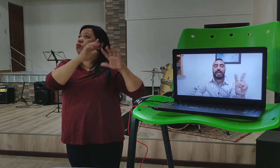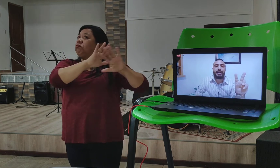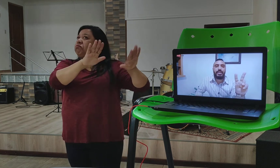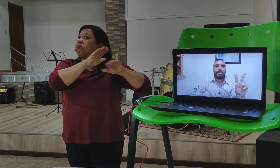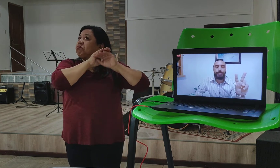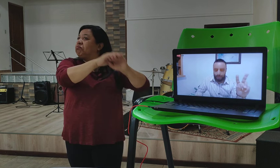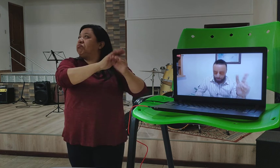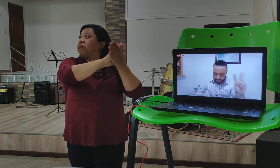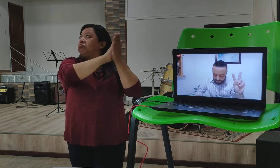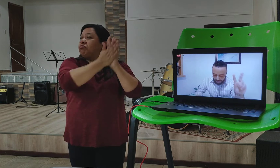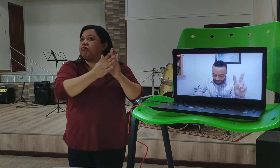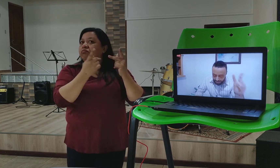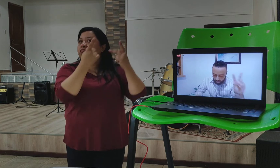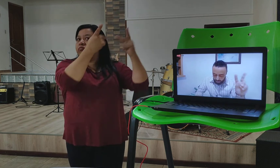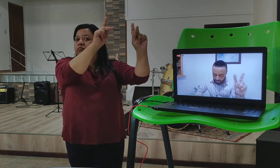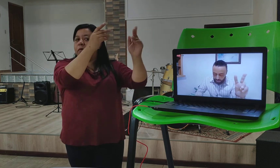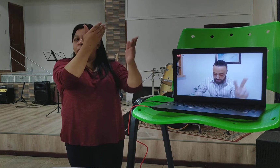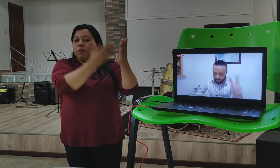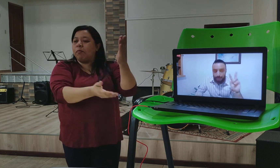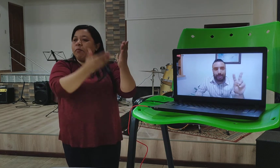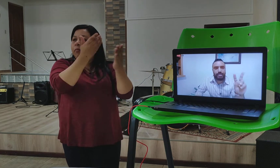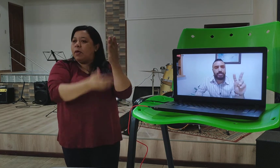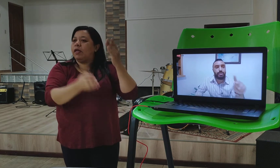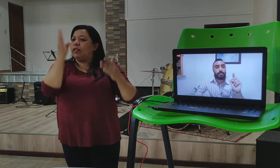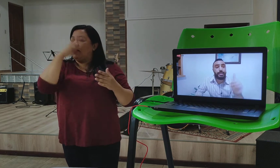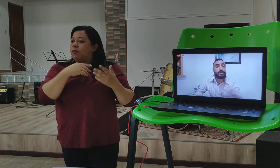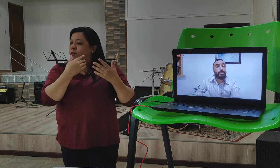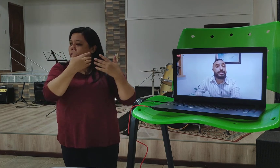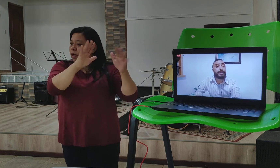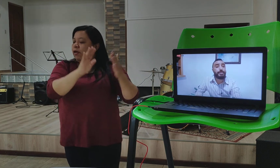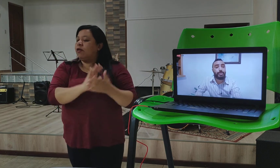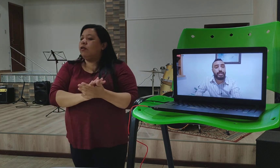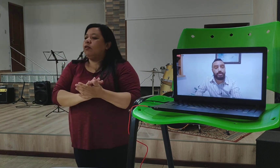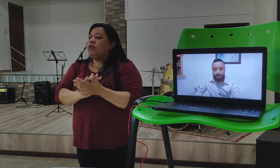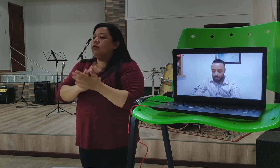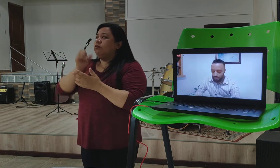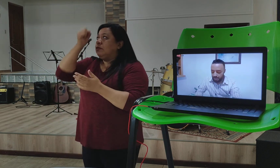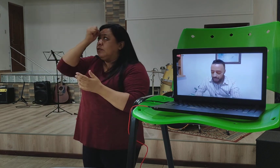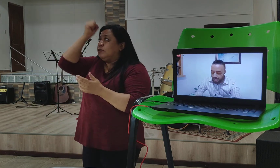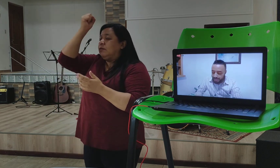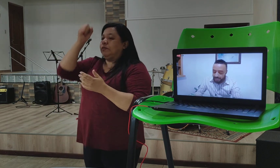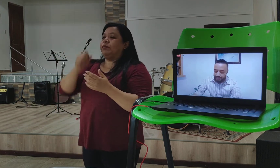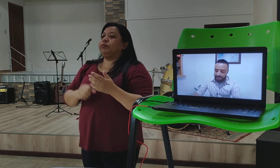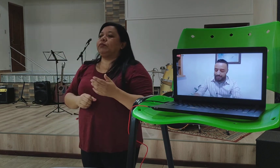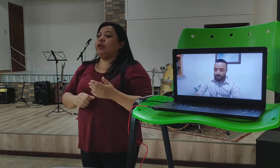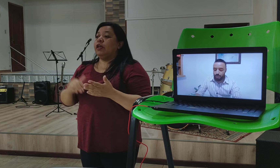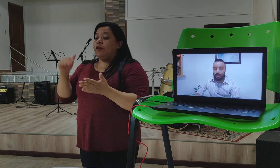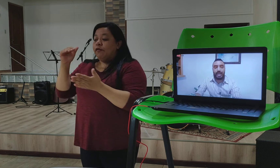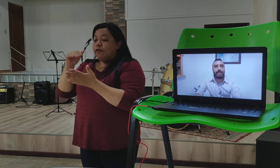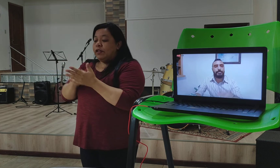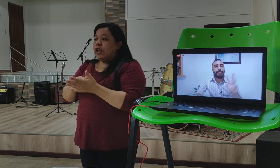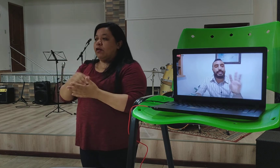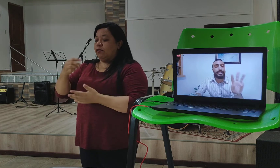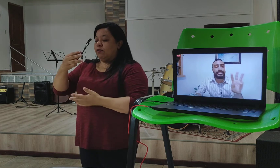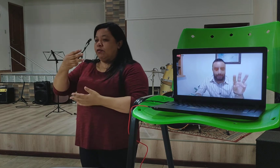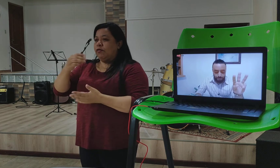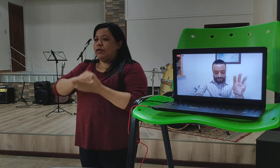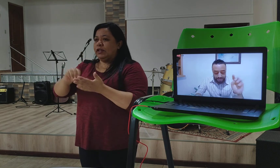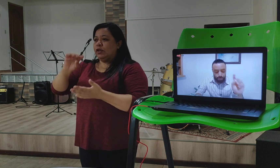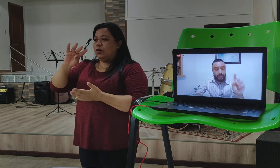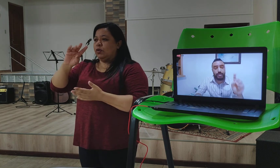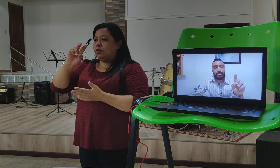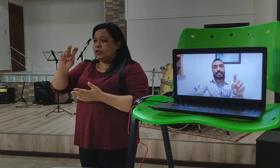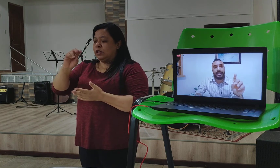segundo lugar, pedindo livramento do Senhor vindo da parte de Deus e principalmente sabedoria do Senhor. E em terceiro lugar, presta